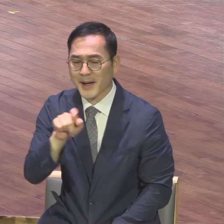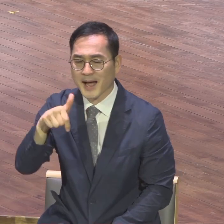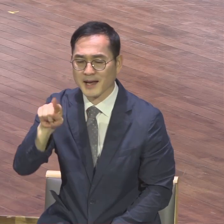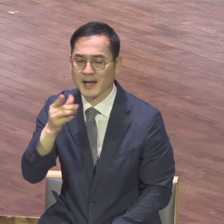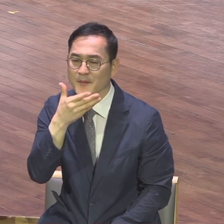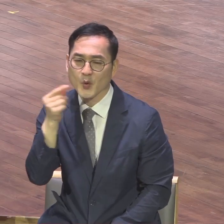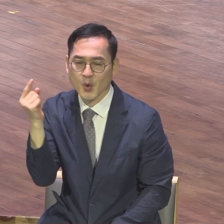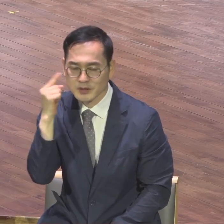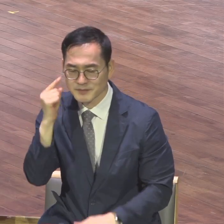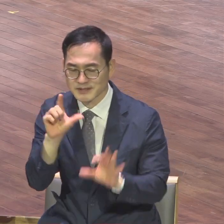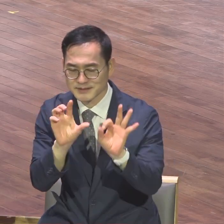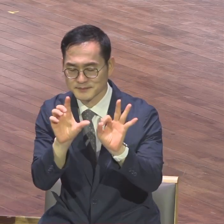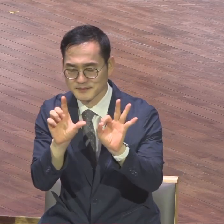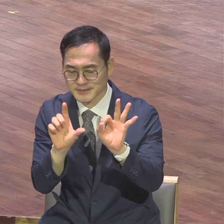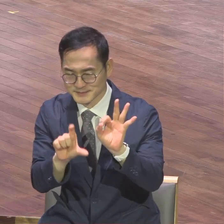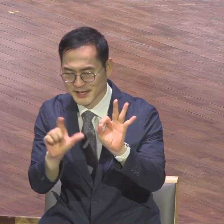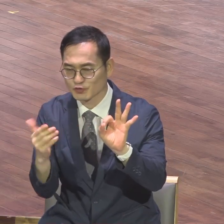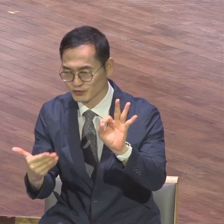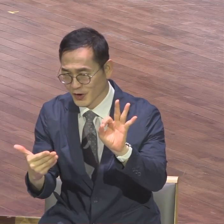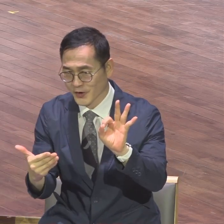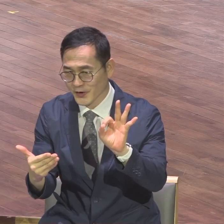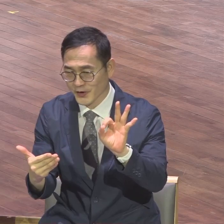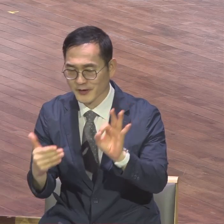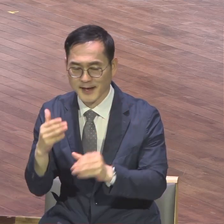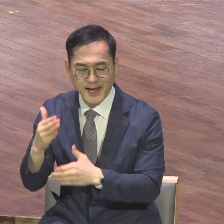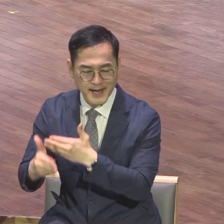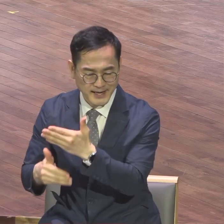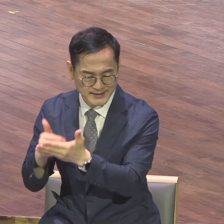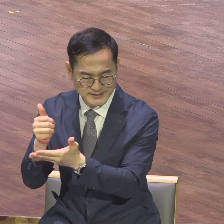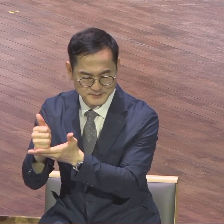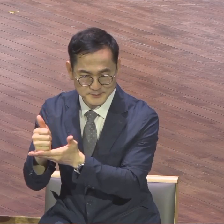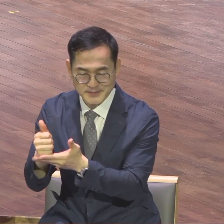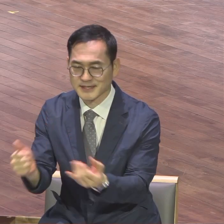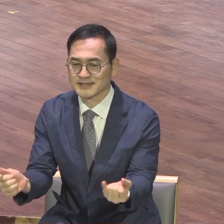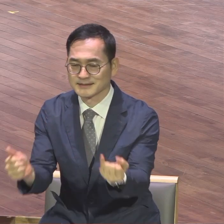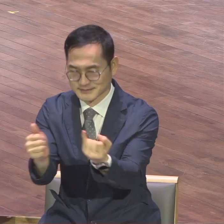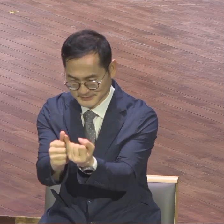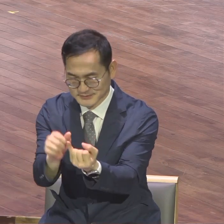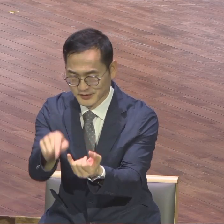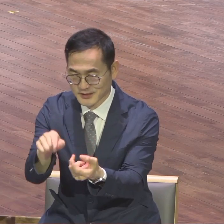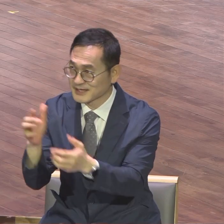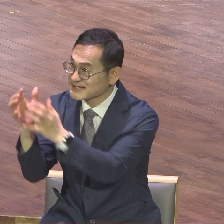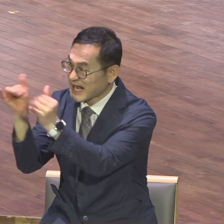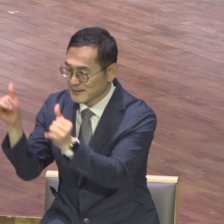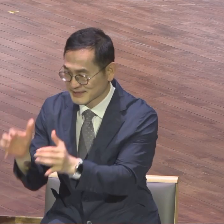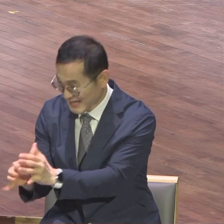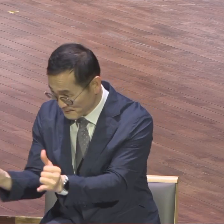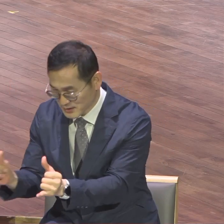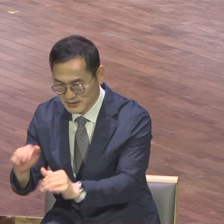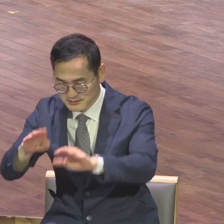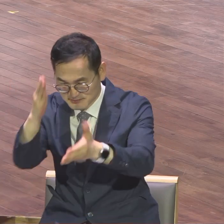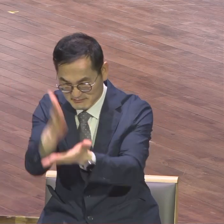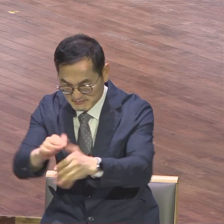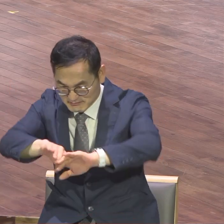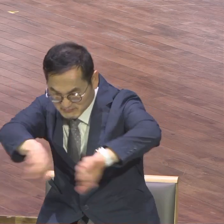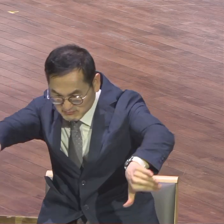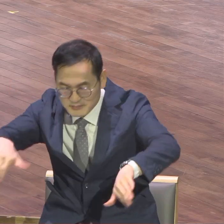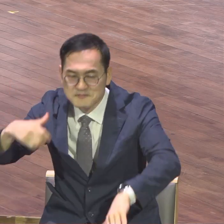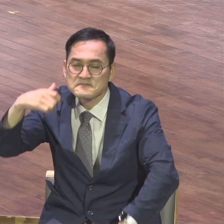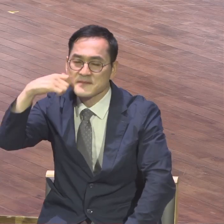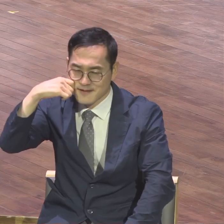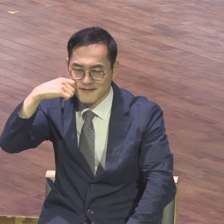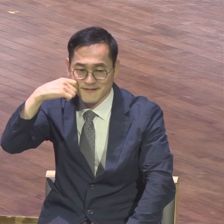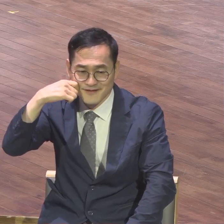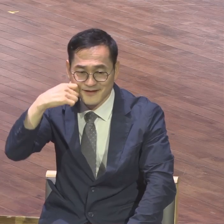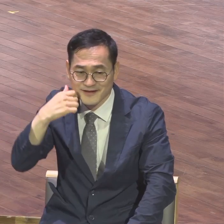마가복음 10장 9절을 그렇게 언급하지요. 하나님이 짝지어주신 것을 사람이 결코 나누지 못할